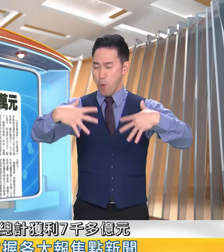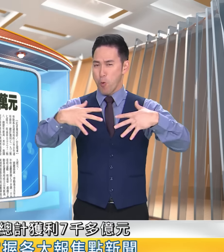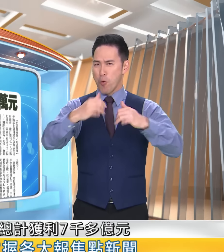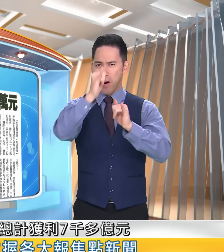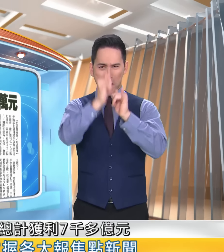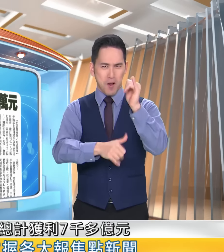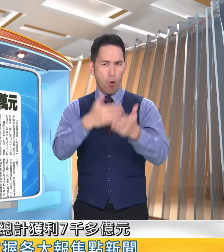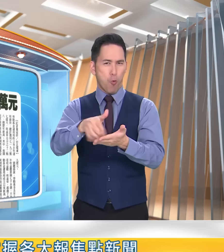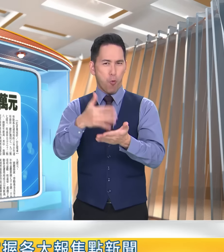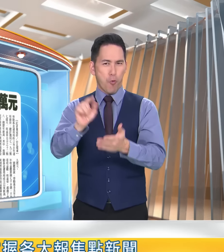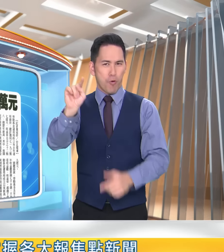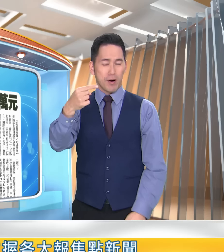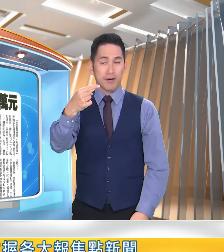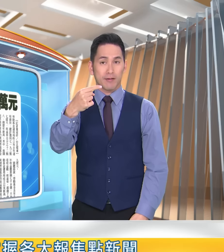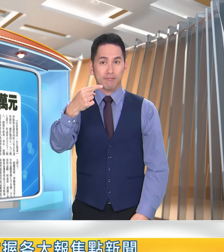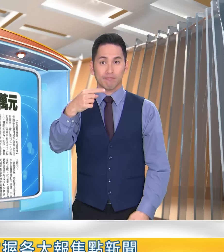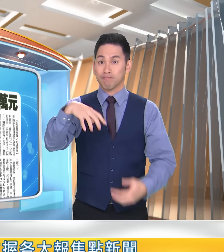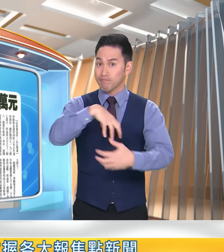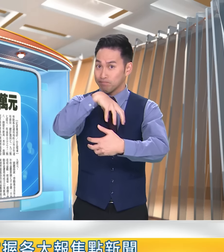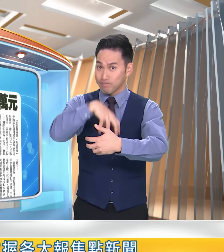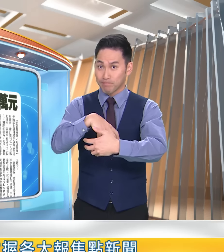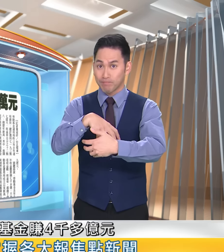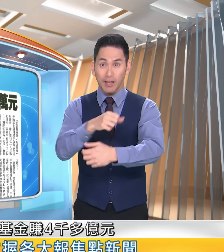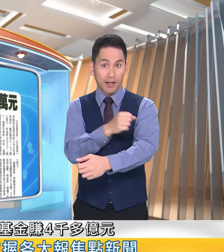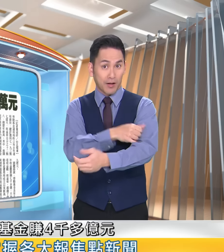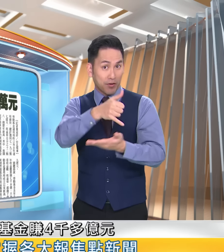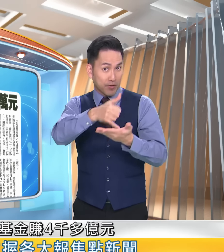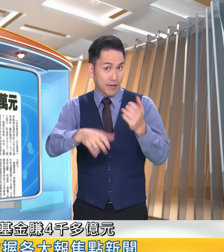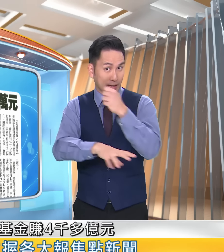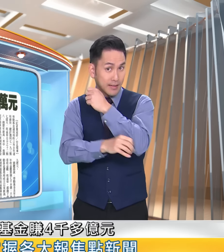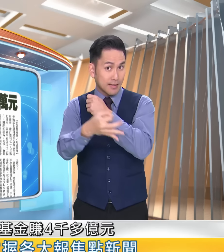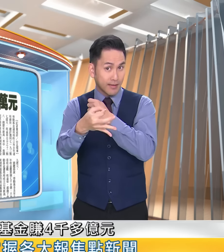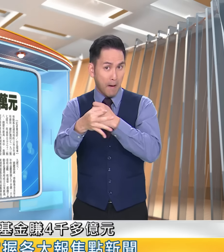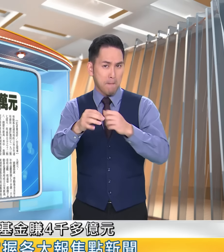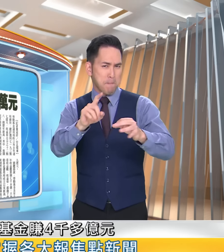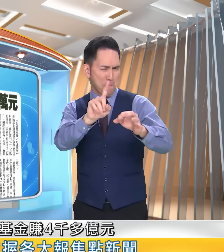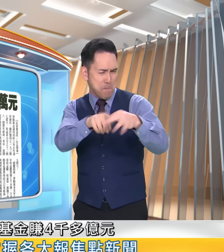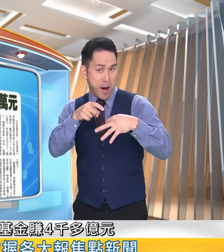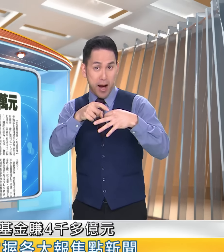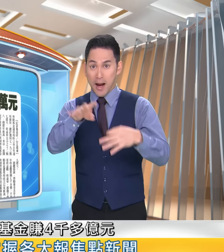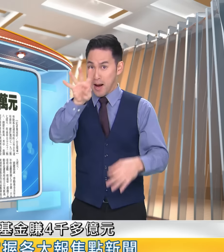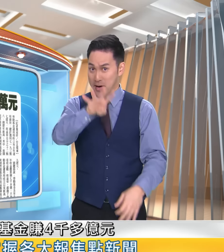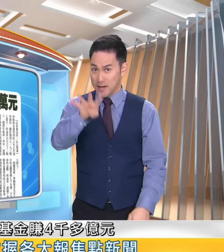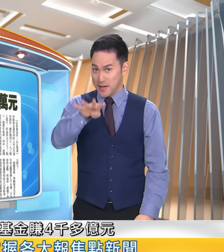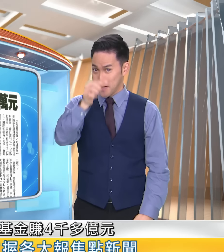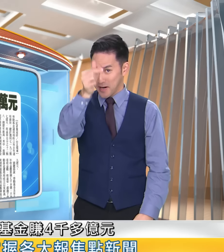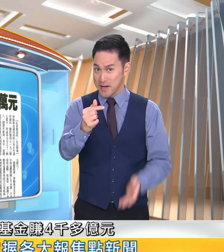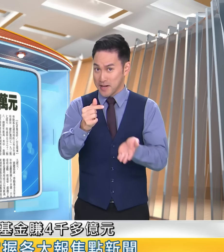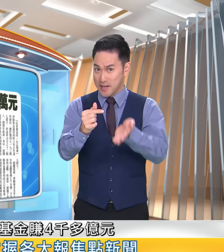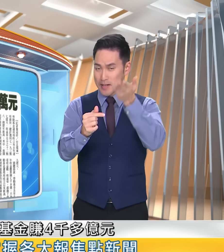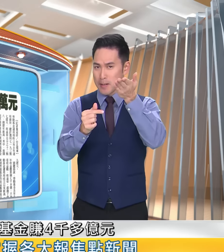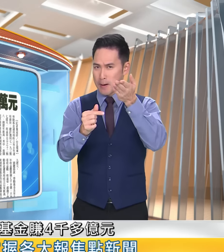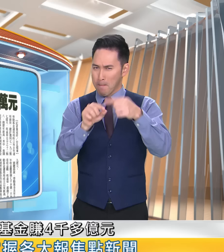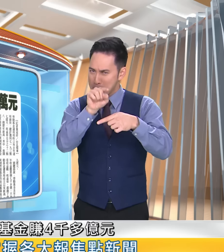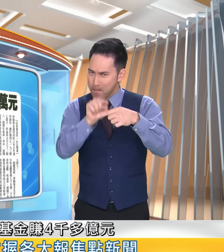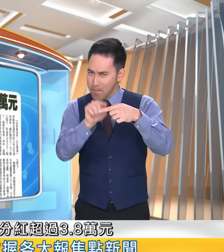7000多亿元，创历年新高。其中新制劳退基金赚4000多亿元，每名劳